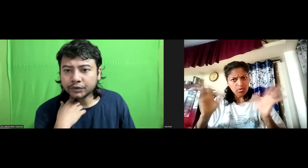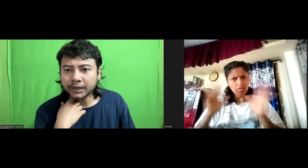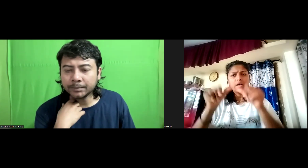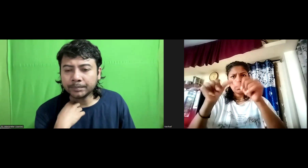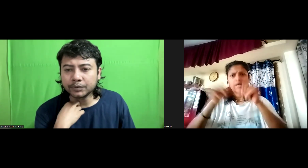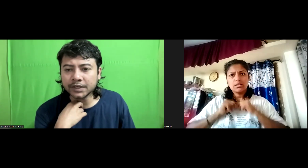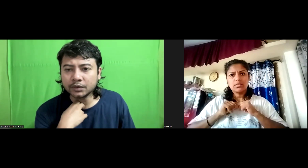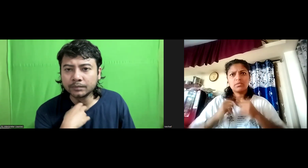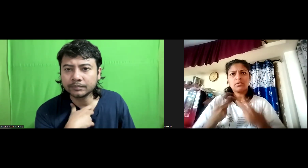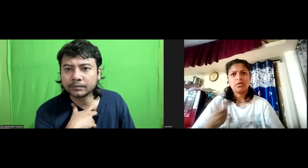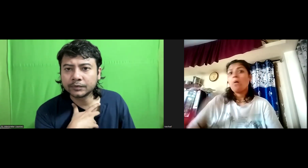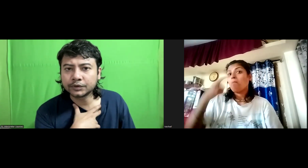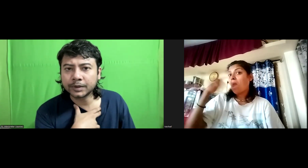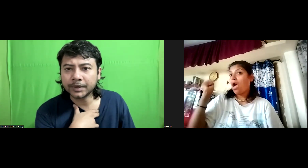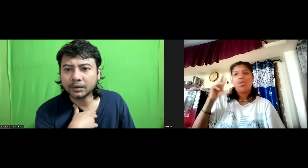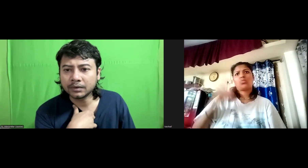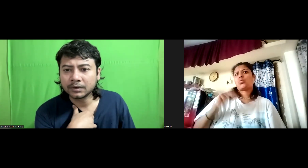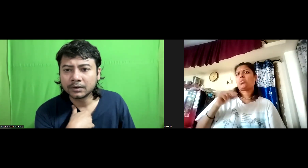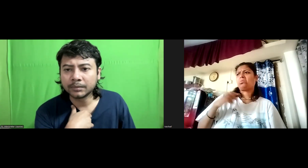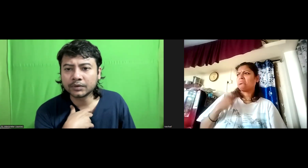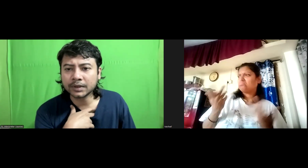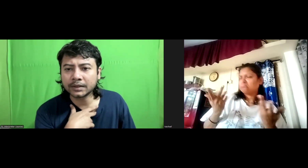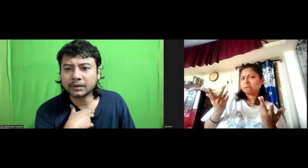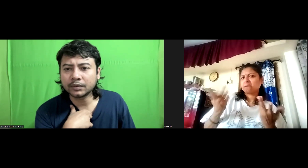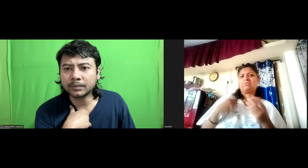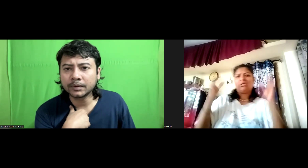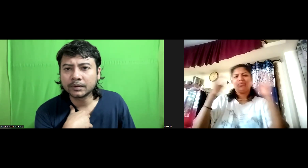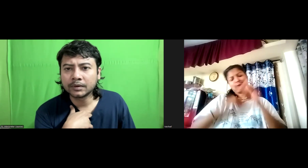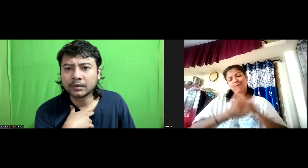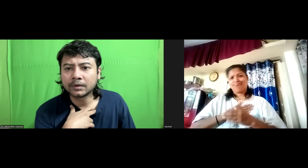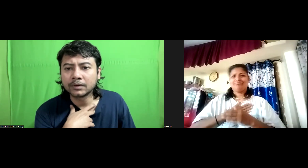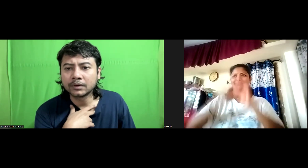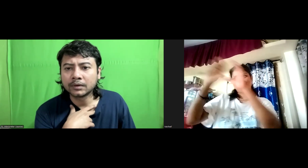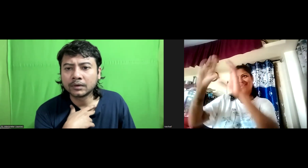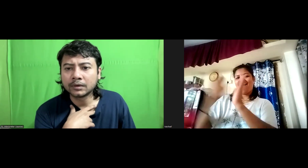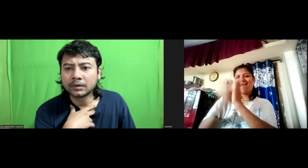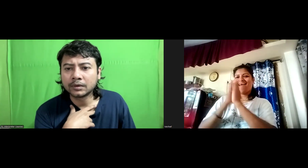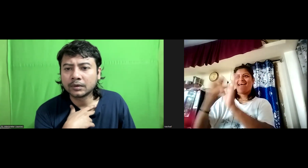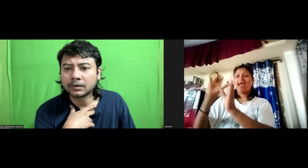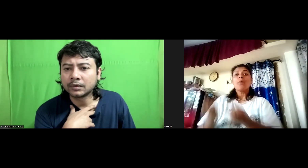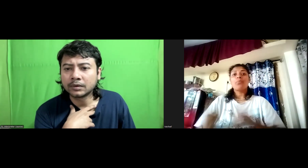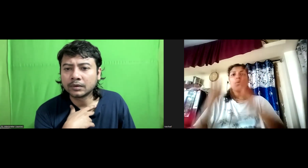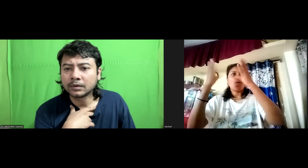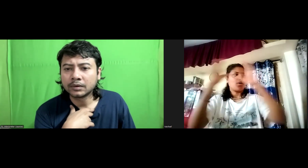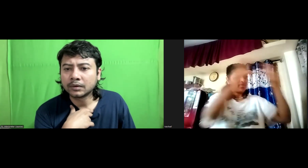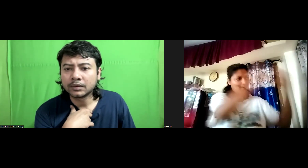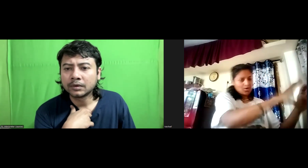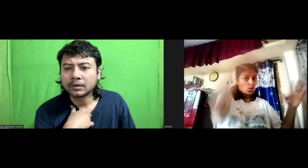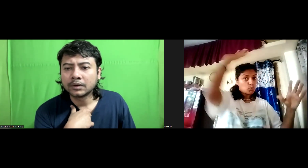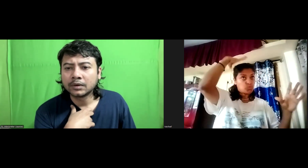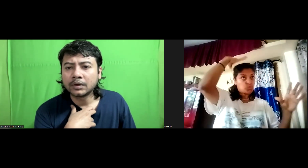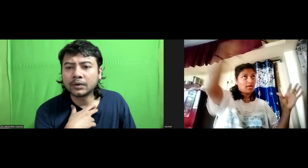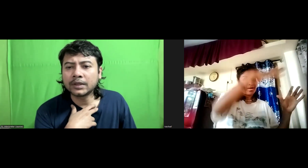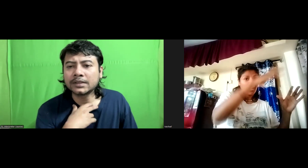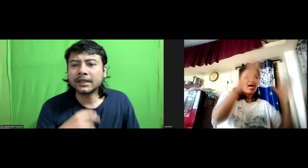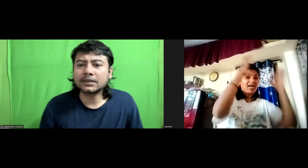हाँ, वी शुड कीप तुलसी एट होम, वी शुड कीप इट आउट बिकॉज नो आई, नो, ऑफ कोर्स इट शुड बी इन योर हाउस. इट कैन बी